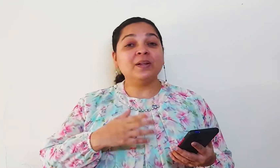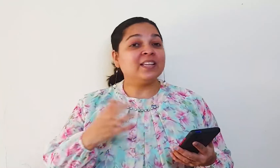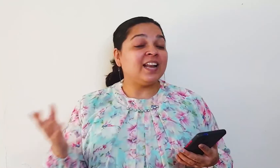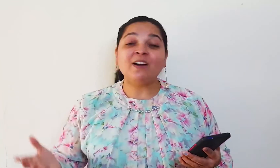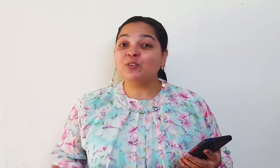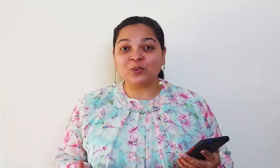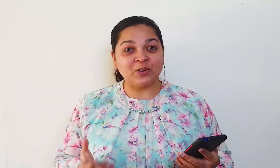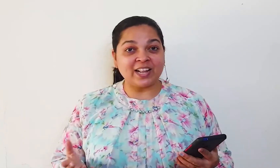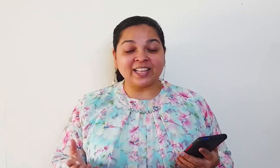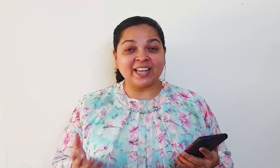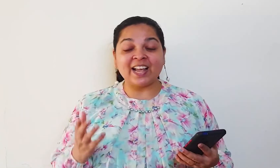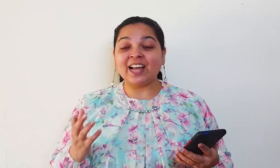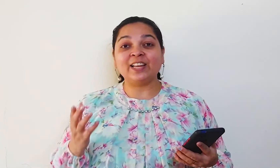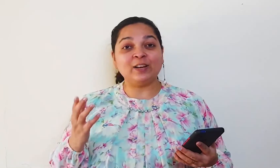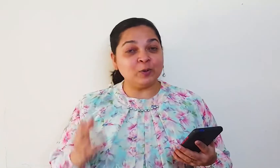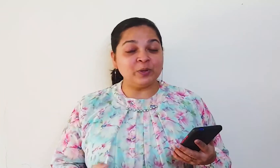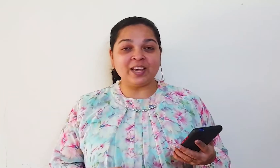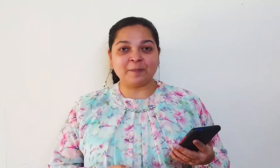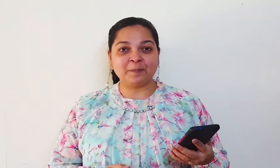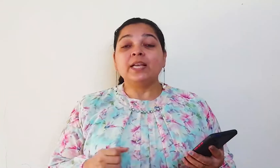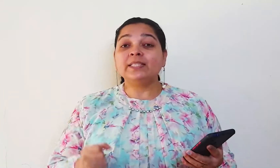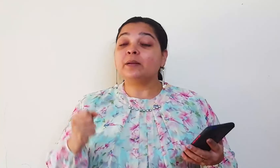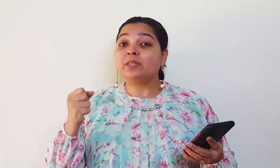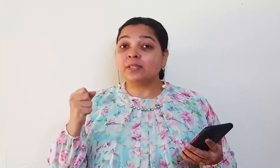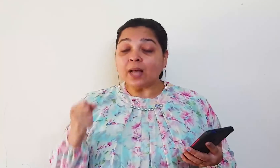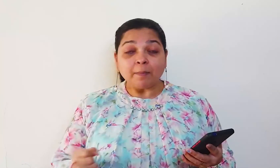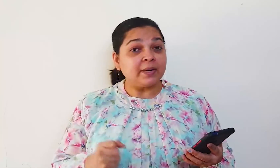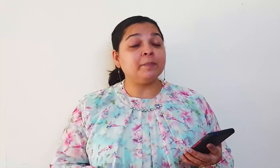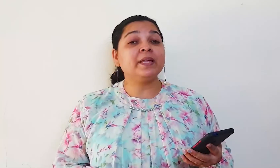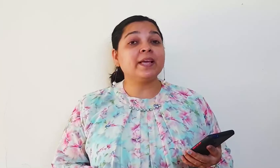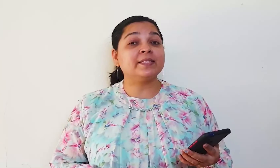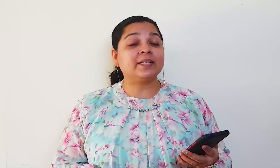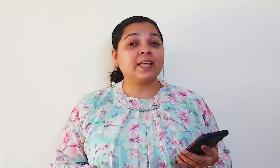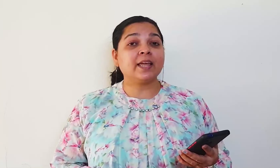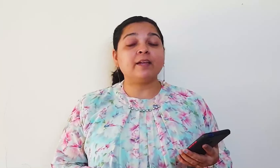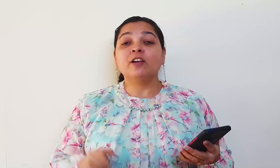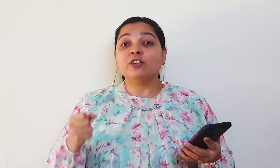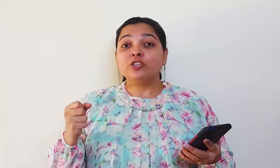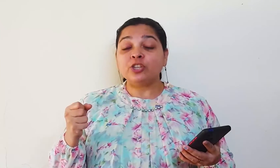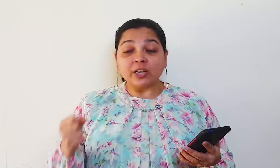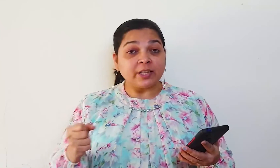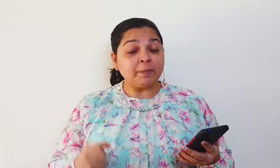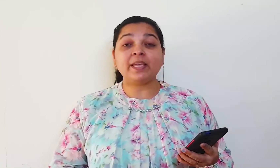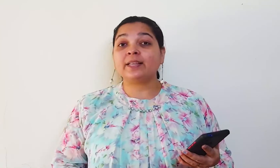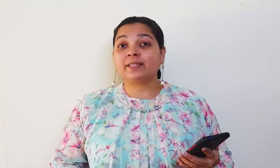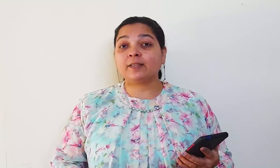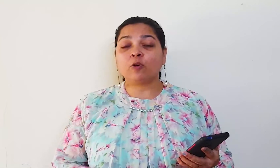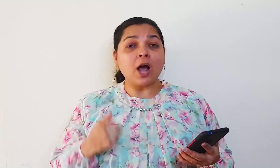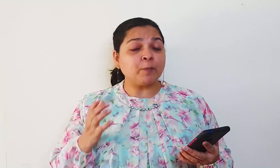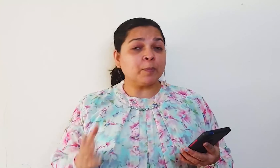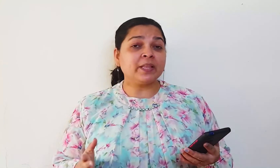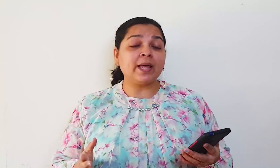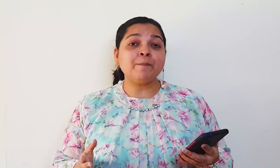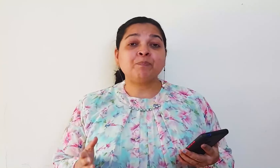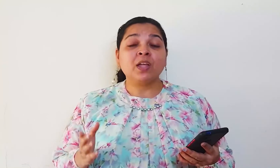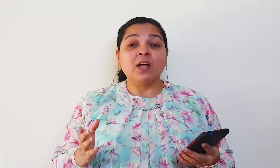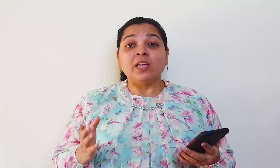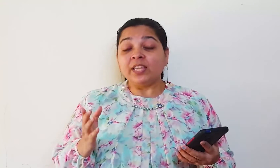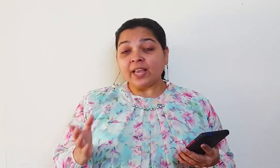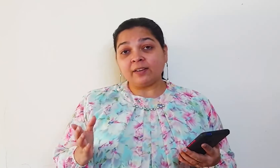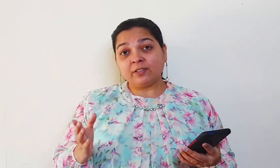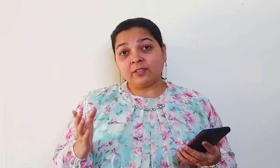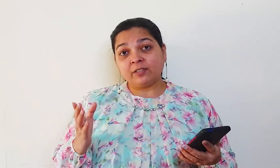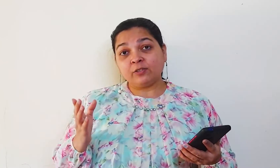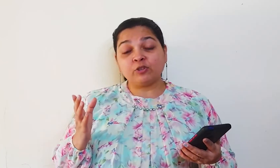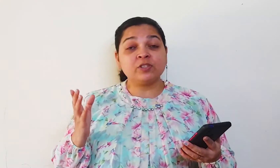छ तपाईँलाई, तपाईँभित्र जुन सामर्थ्य छ त्यसले तपाईँको जीवनमा उत्कृष्टता ल्याउँछ, वा तपाईँ सबै काम एक्सिलेन्ट तरिकाले